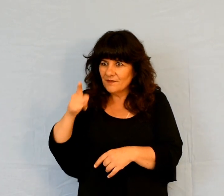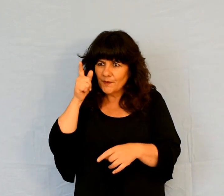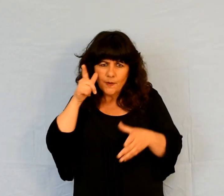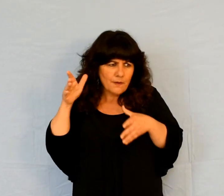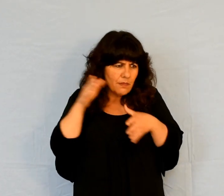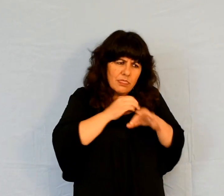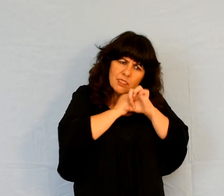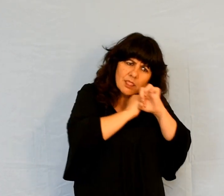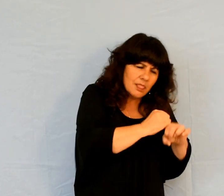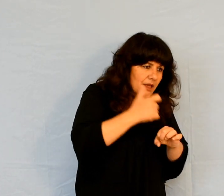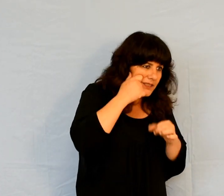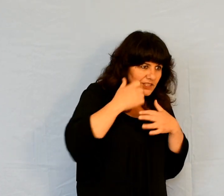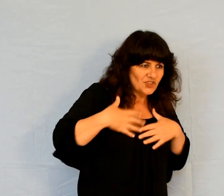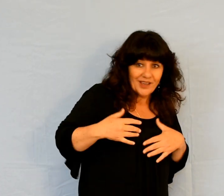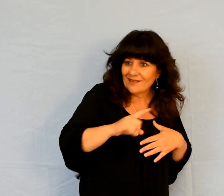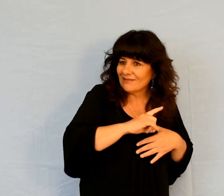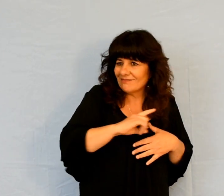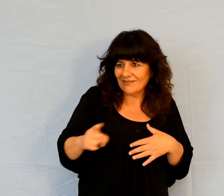de Dieu habite en vous.